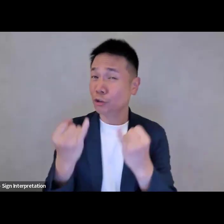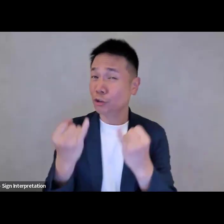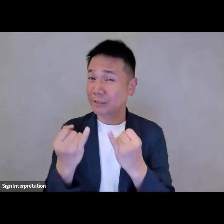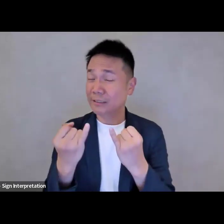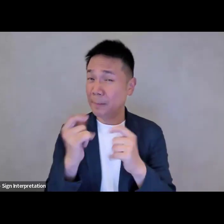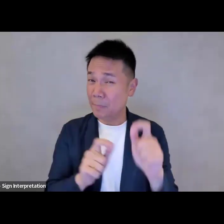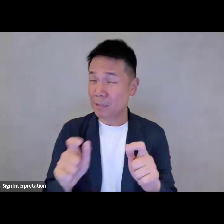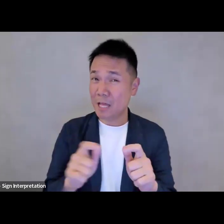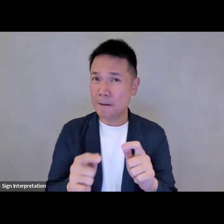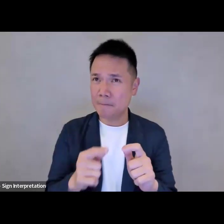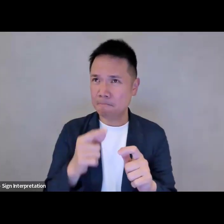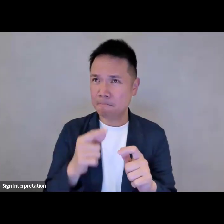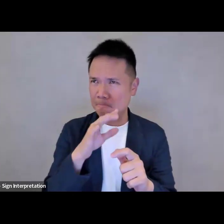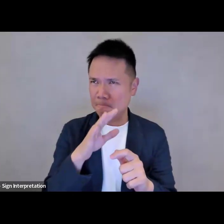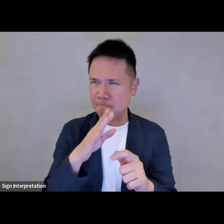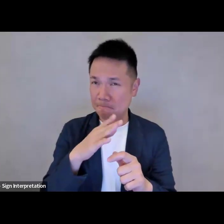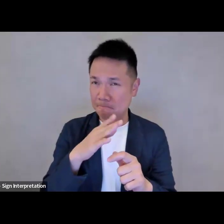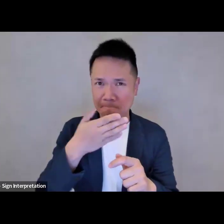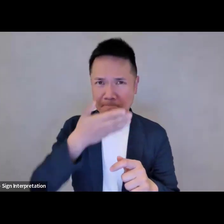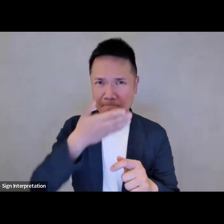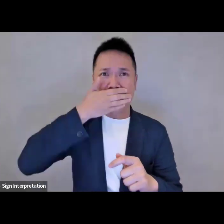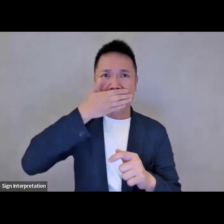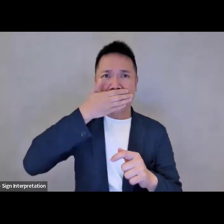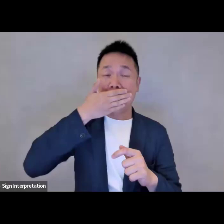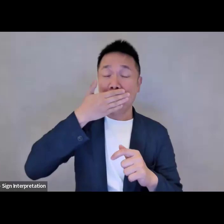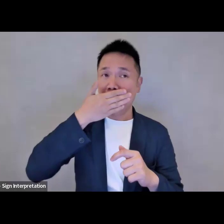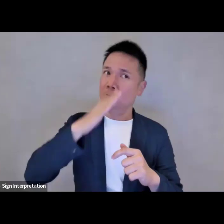来确保我们在